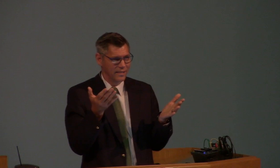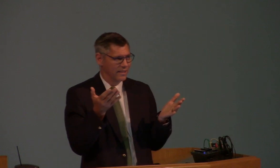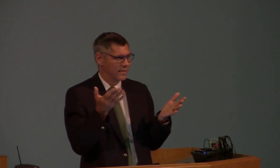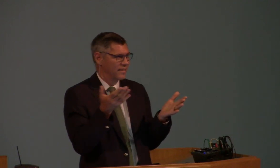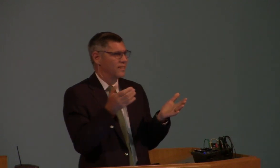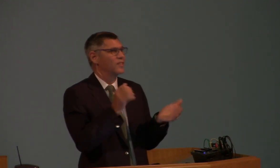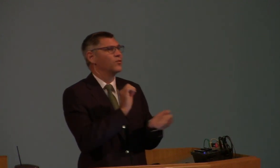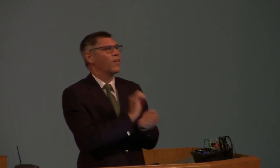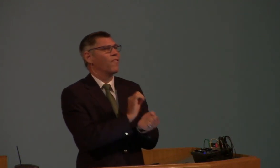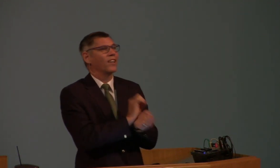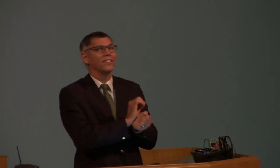Ook vas.